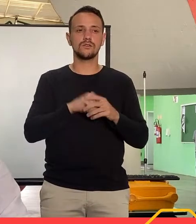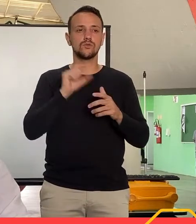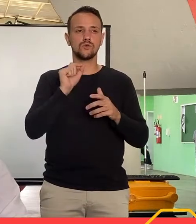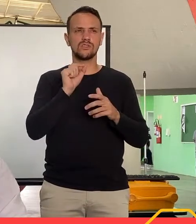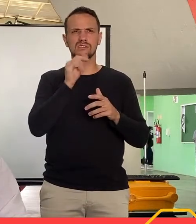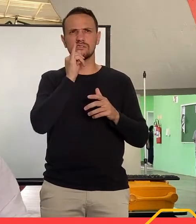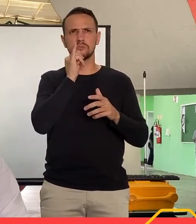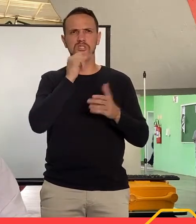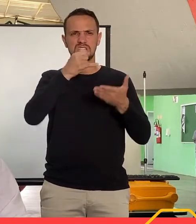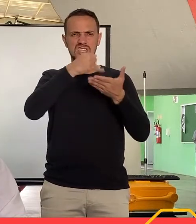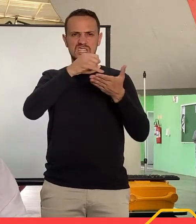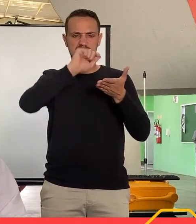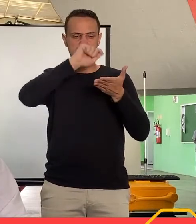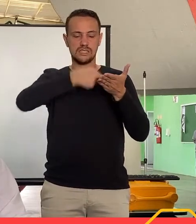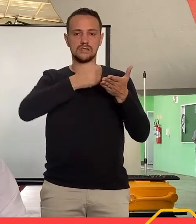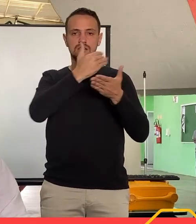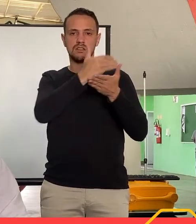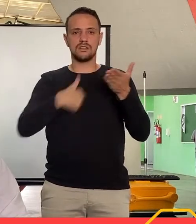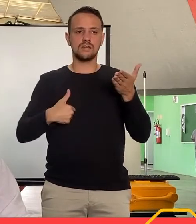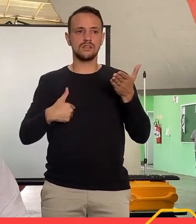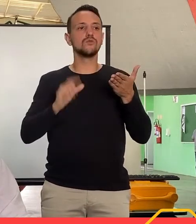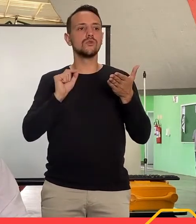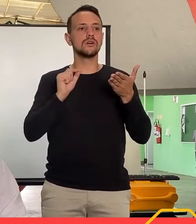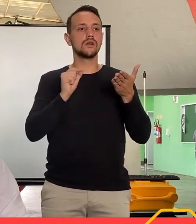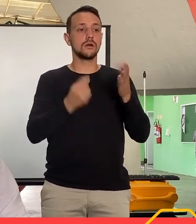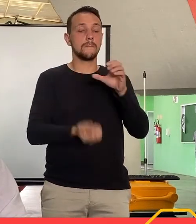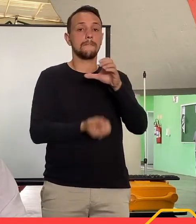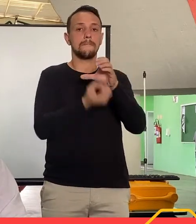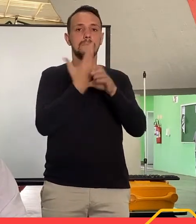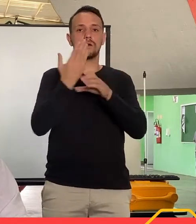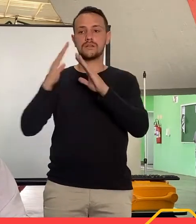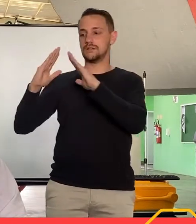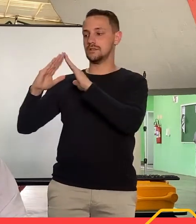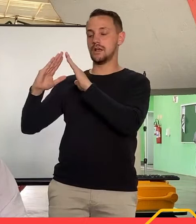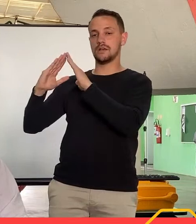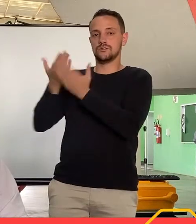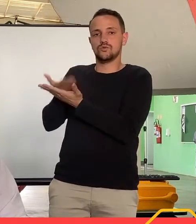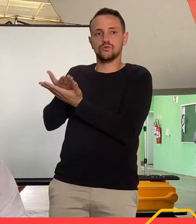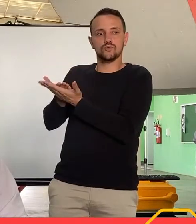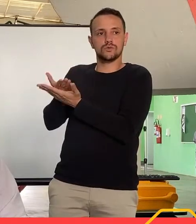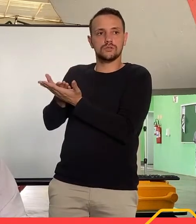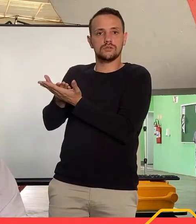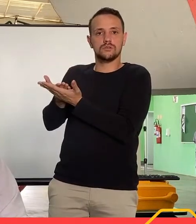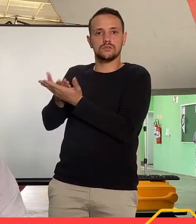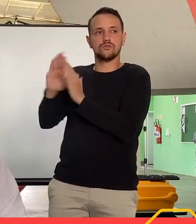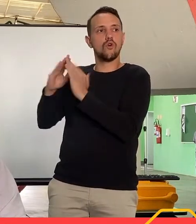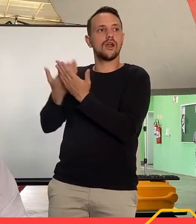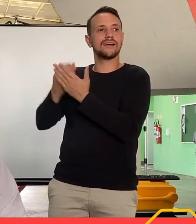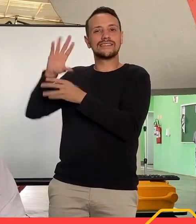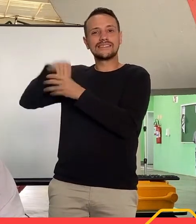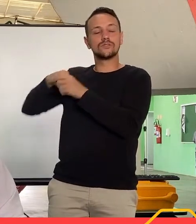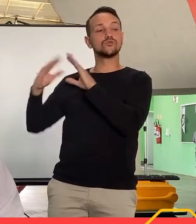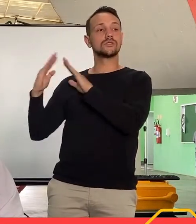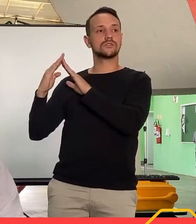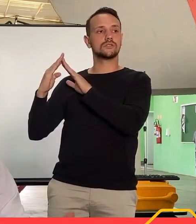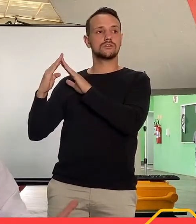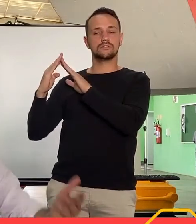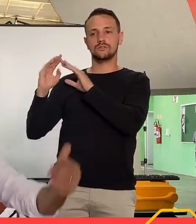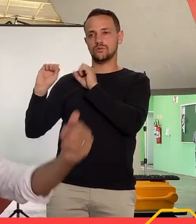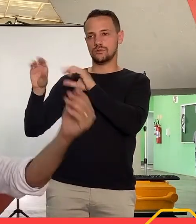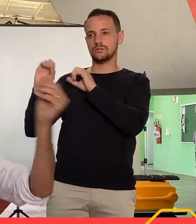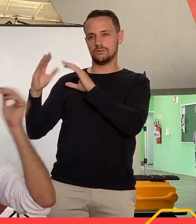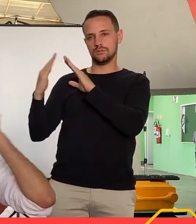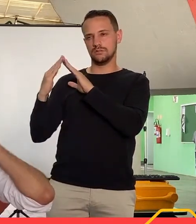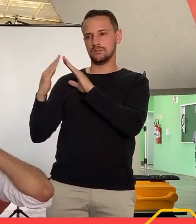desonera a matrícula, mas ele cria a figura do homeschooling, né? Que é a educação em casa,